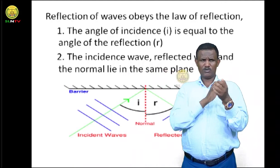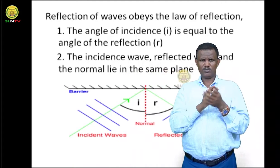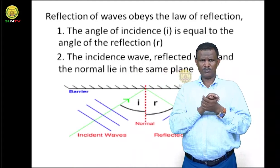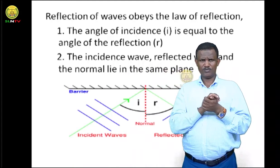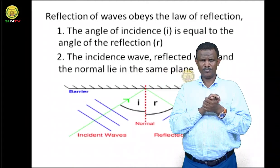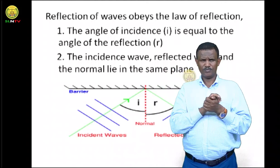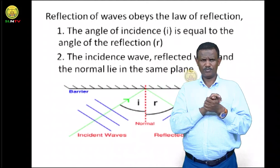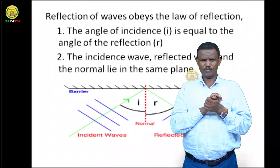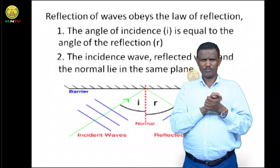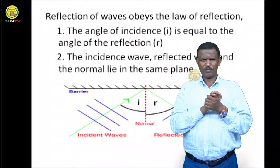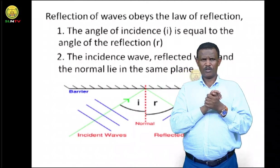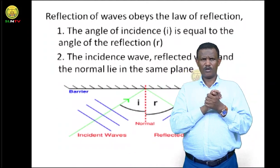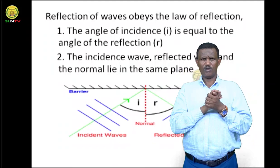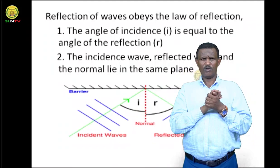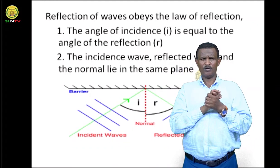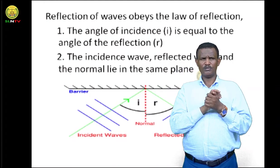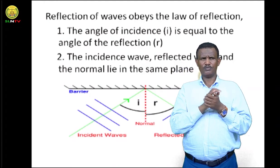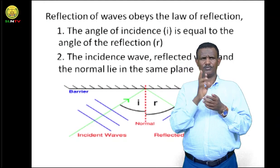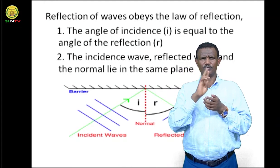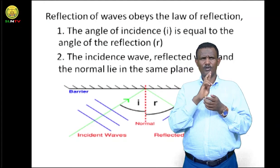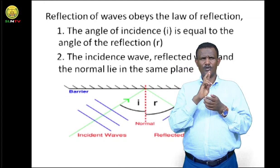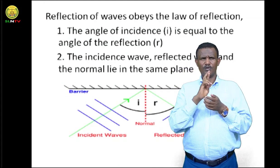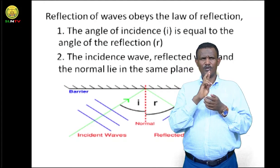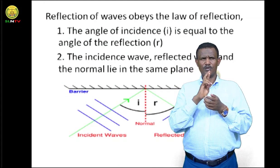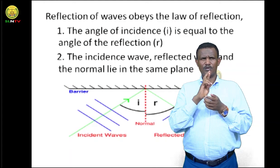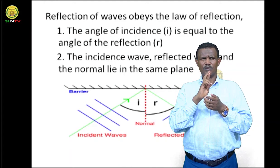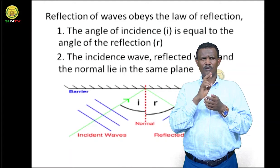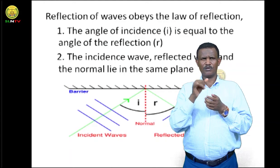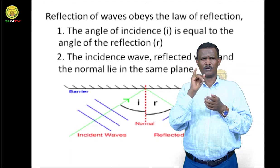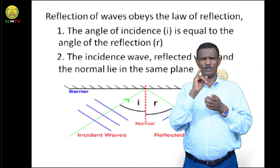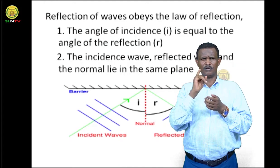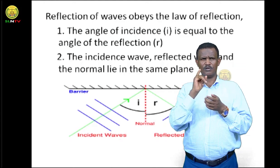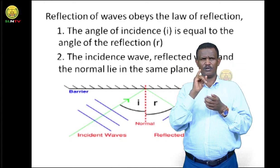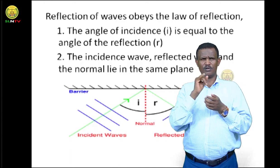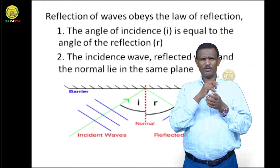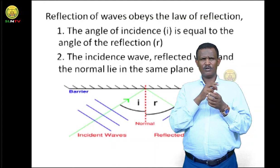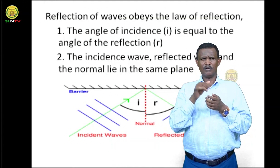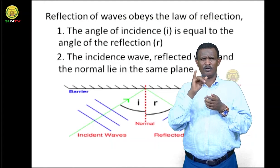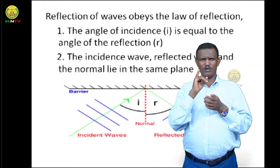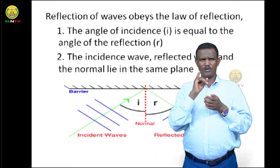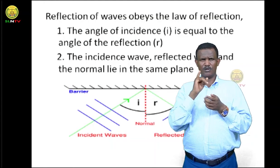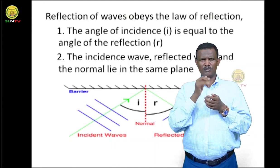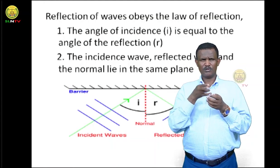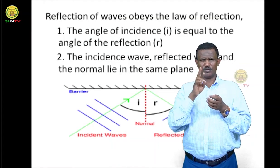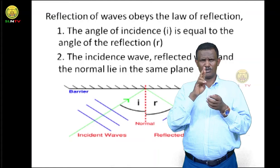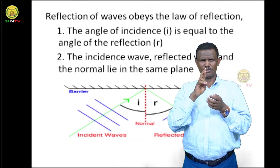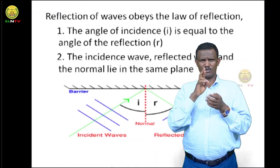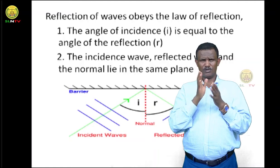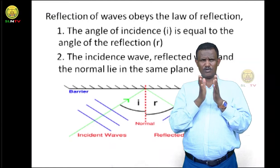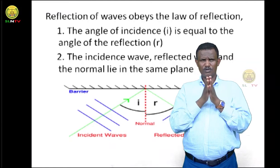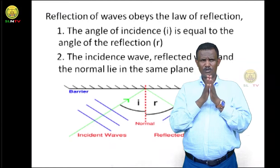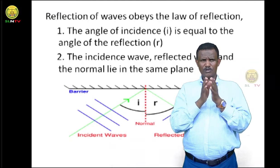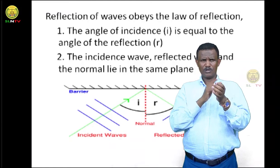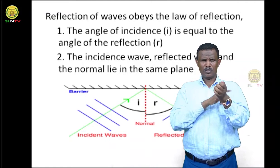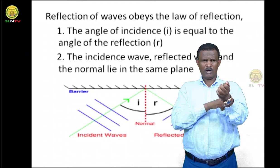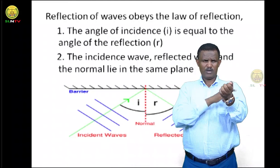i iyo r i-du waxay u taagan tahay angle of incidence macnihii weefku angalka ay ugu dhacday barrier-ka